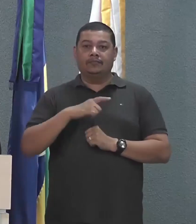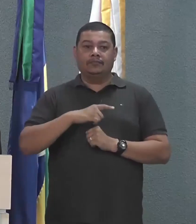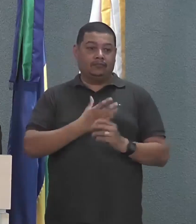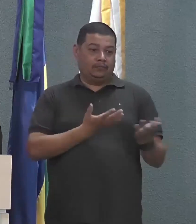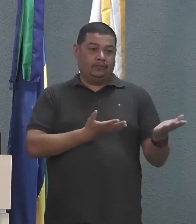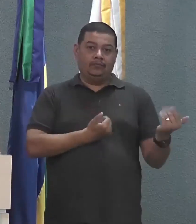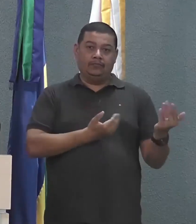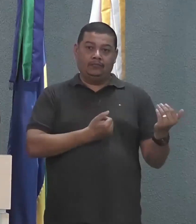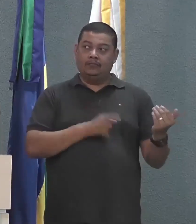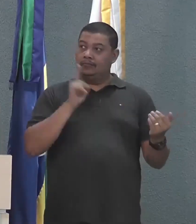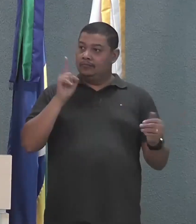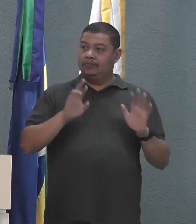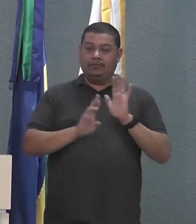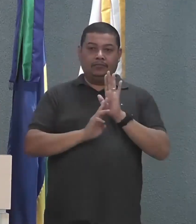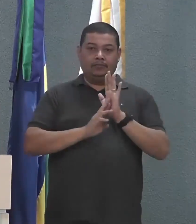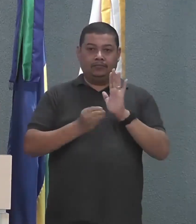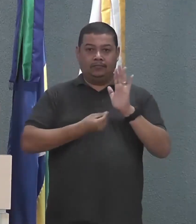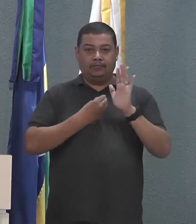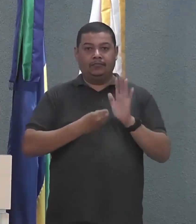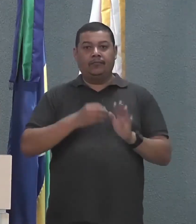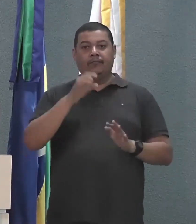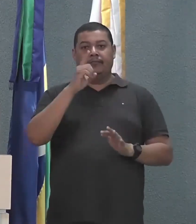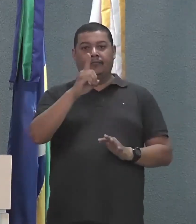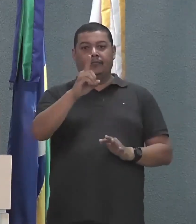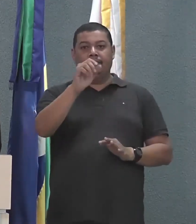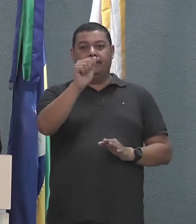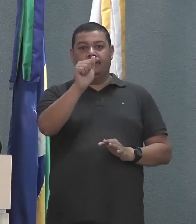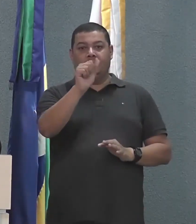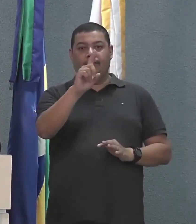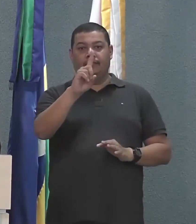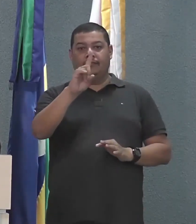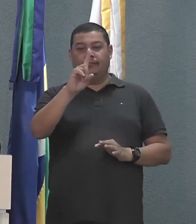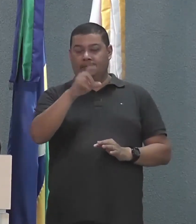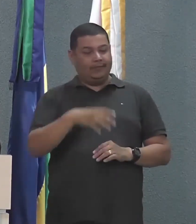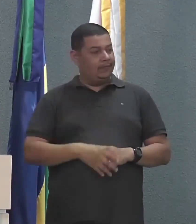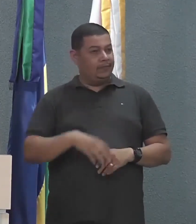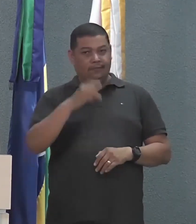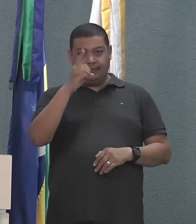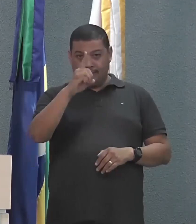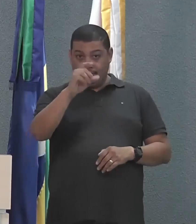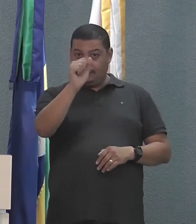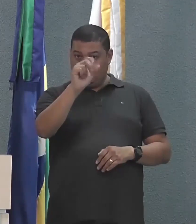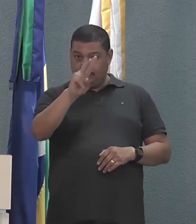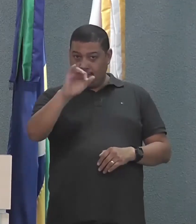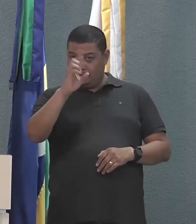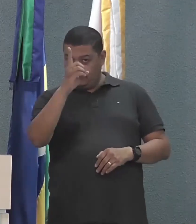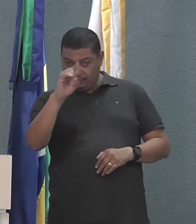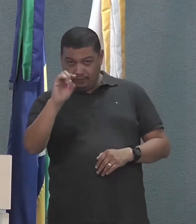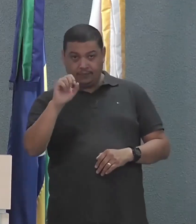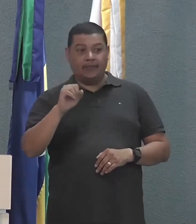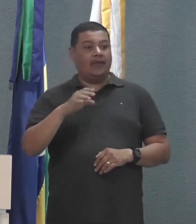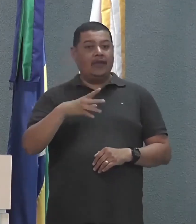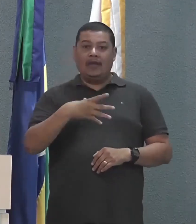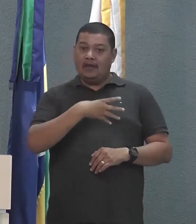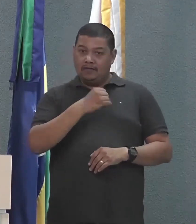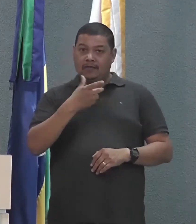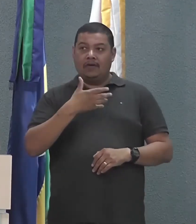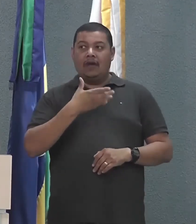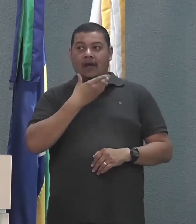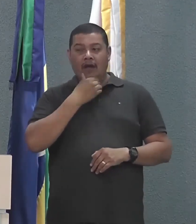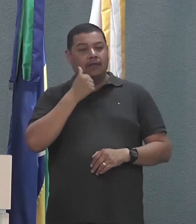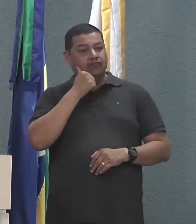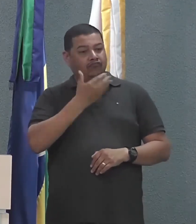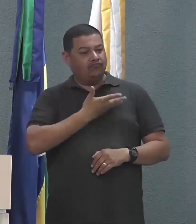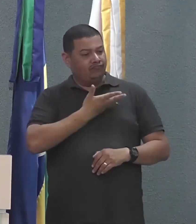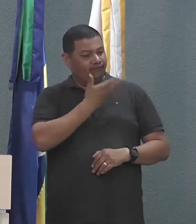jovem no Riozinho, David, filho de uma grande amiga e de um grande amigo.